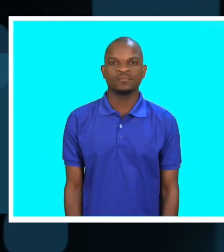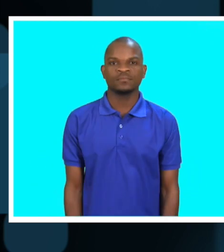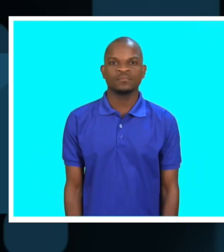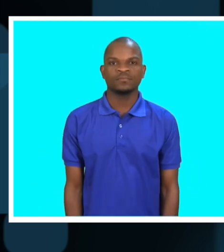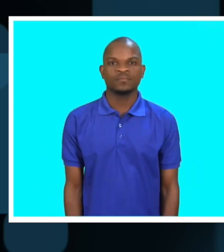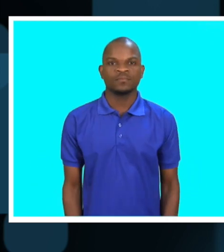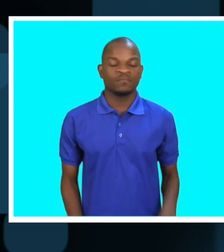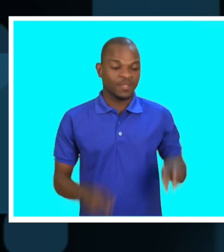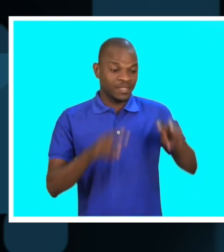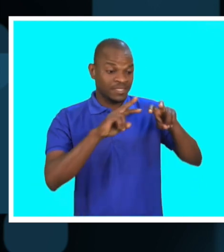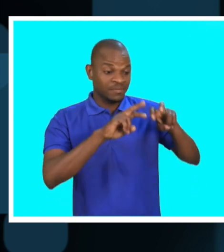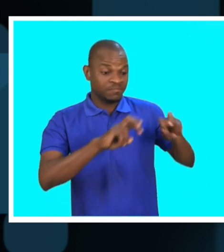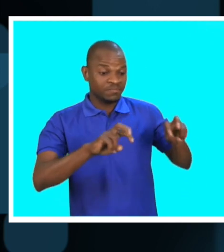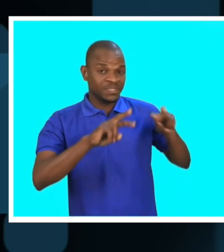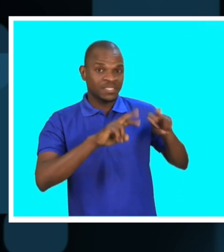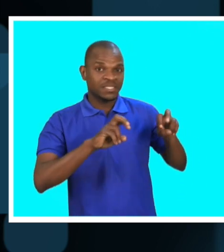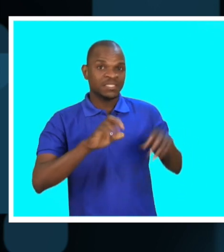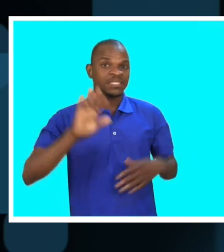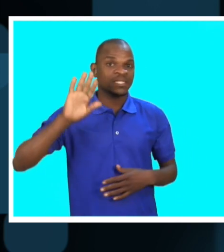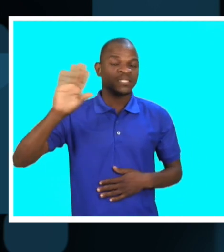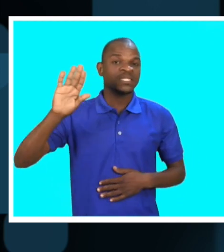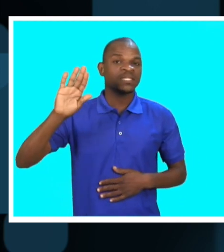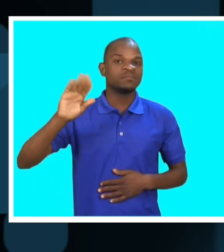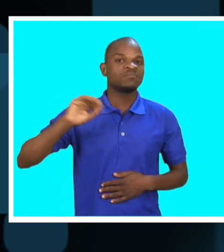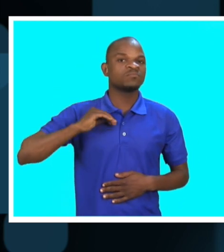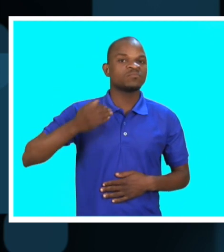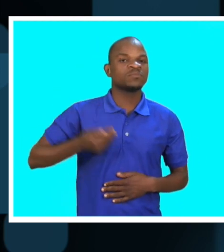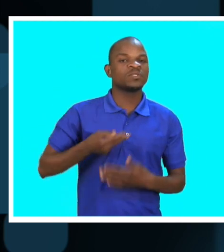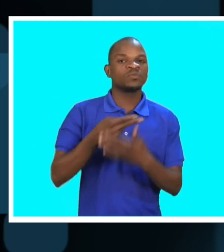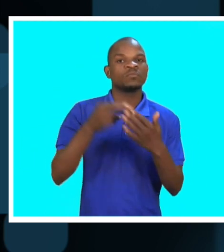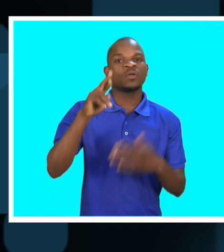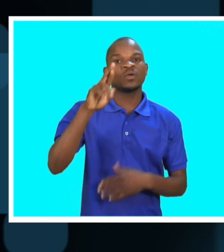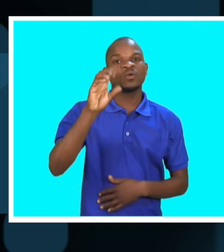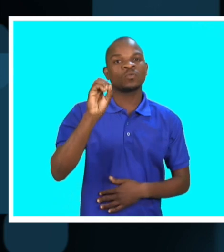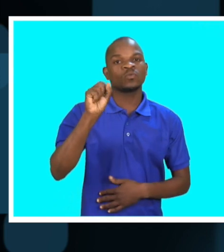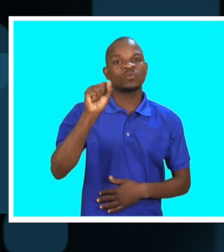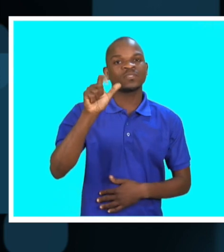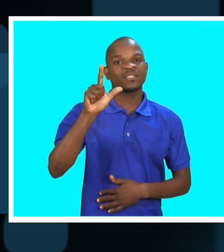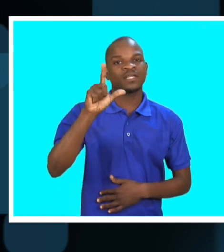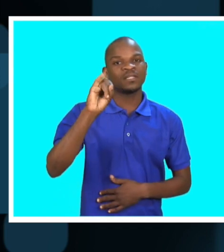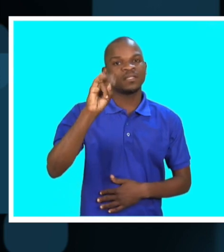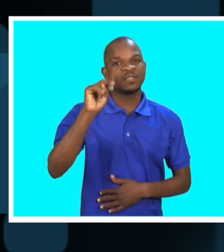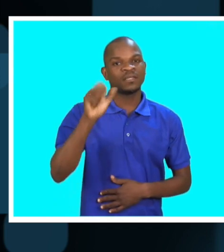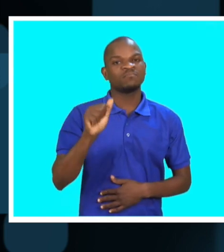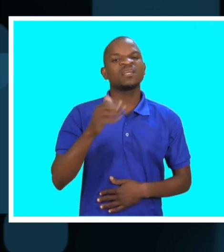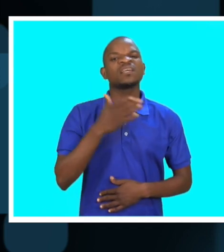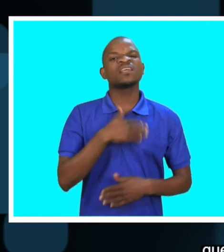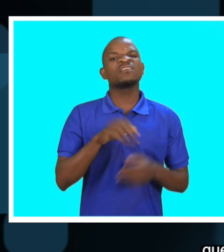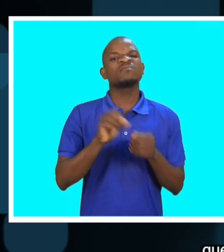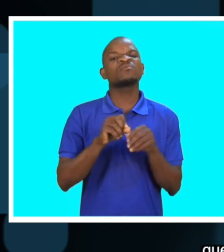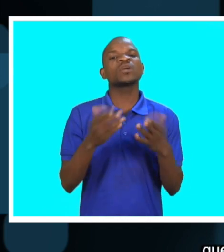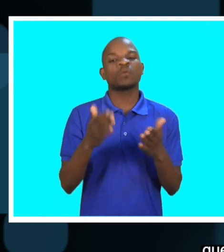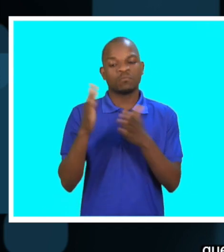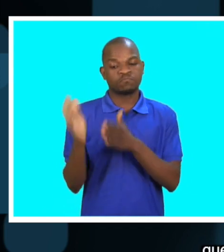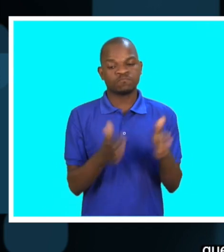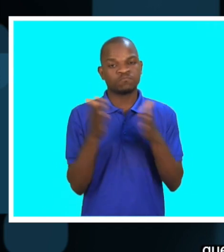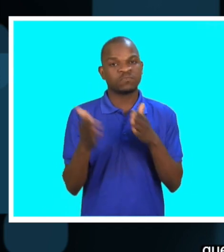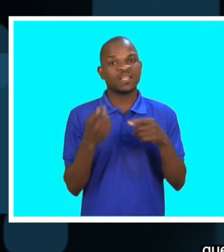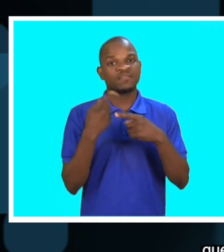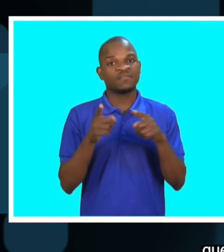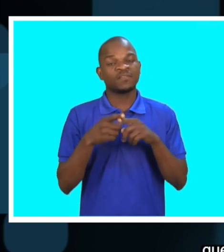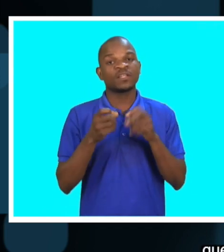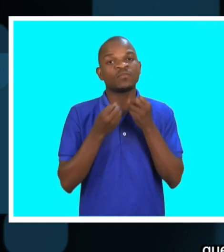adaptado. Com a sua pesquisa, Rosalina pretende sistematizar dados que servirão